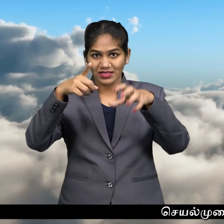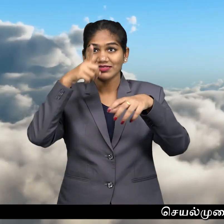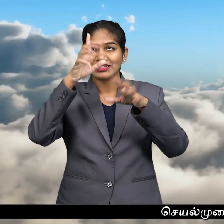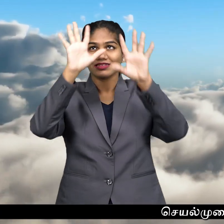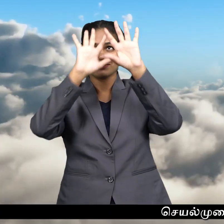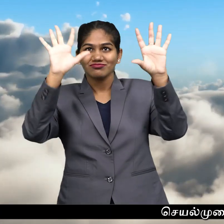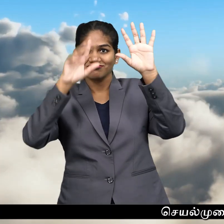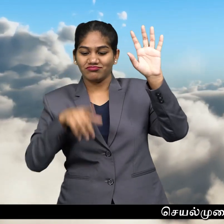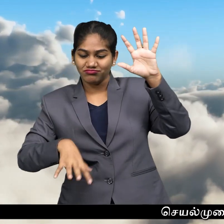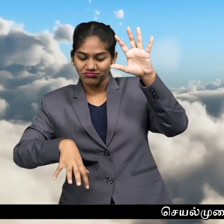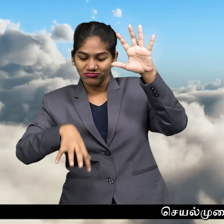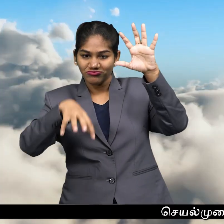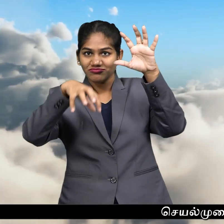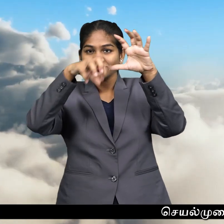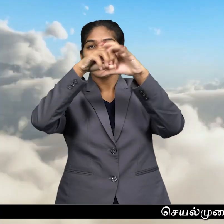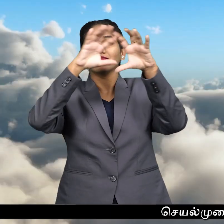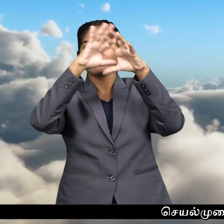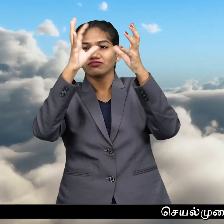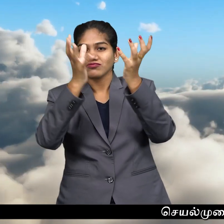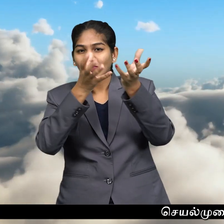செயல்முறை ஒடுக்கம் எனப்படும்.